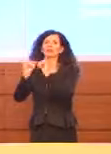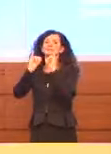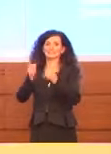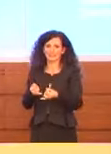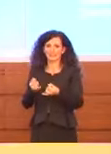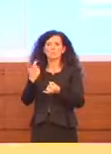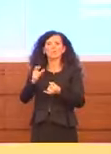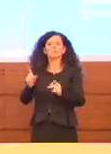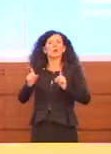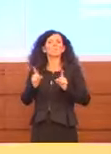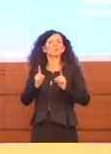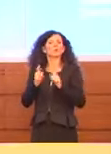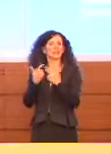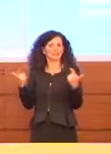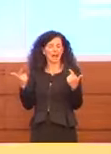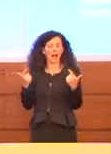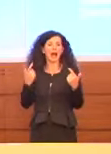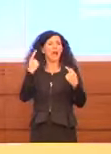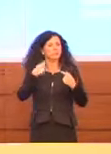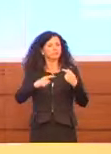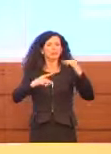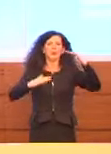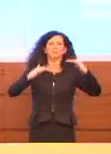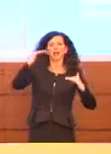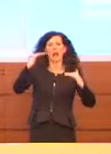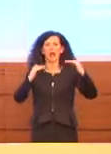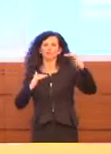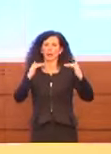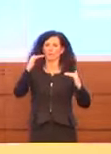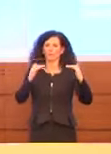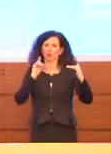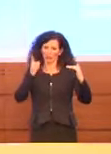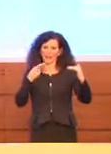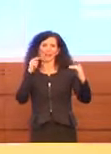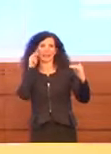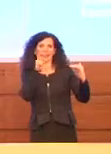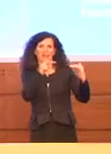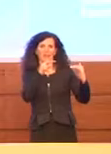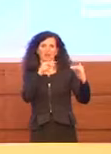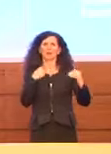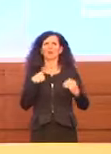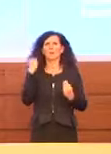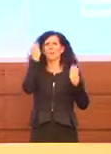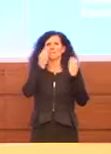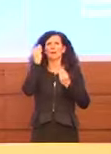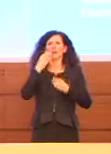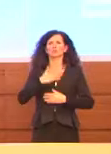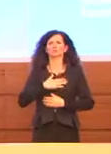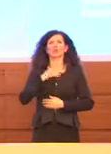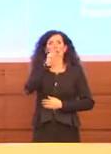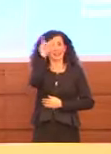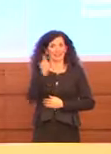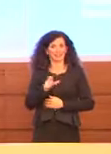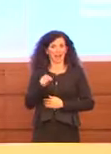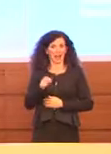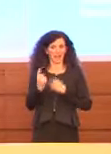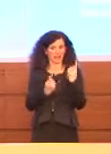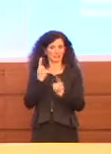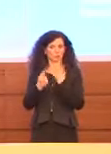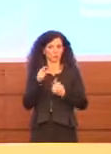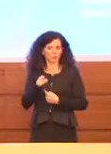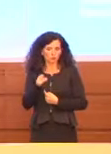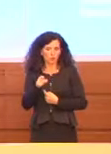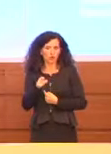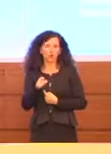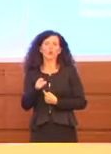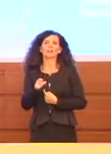sono bilanciamenti che vanno considerati io credo che nel nostro caso essendo noi una nazione unica aspetti